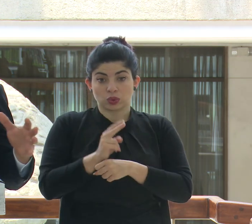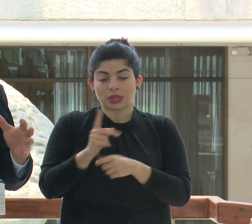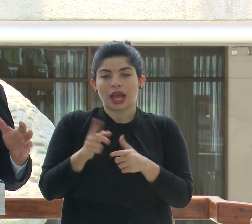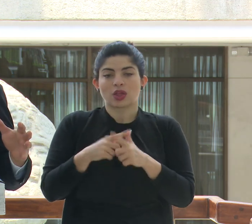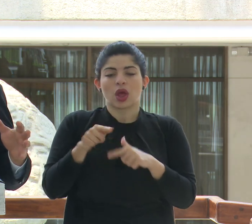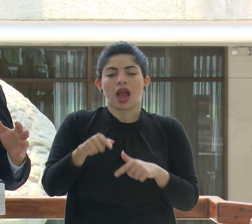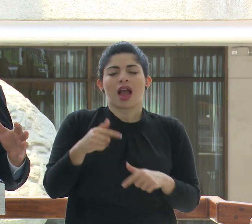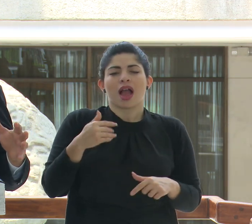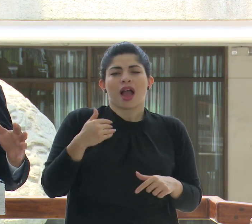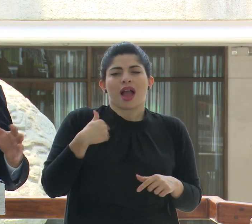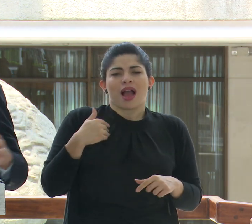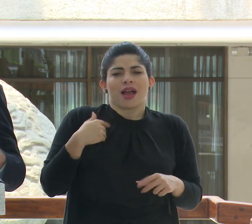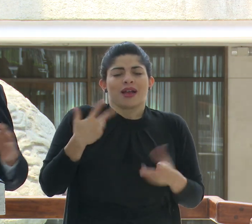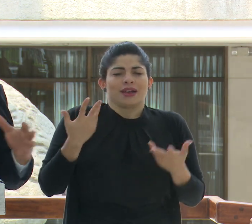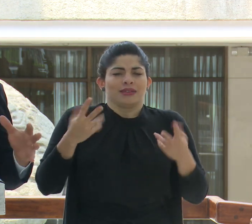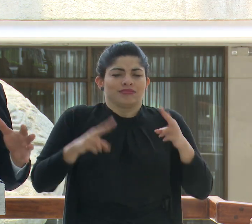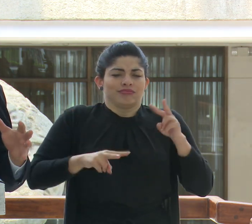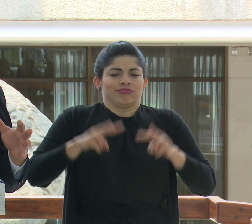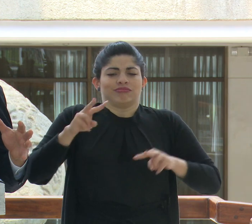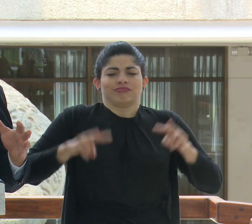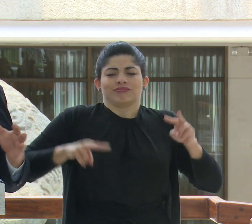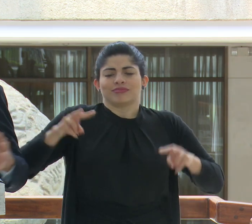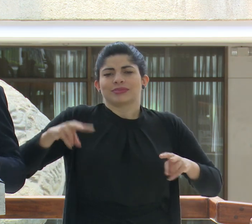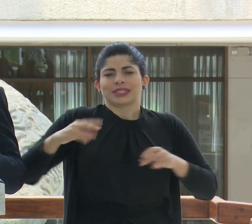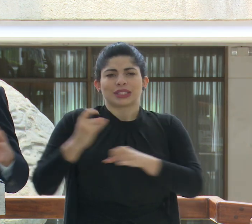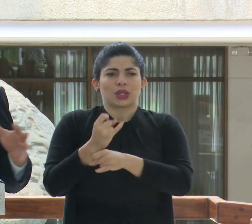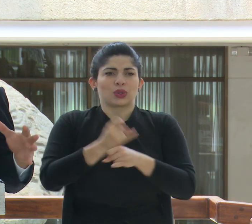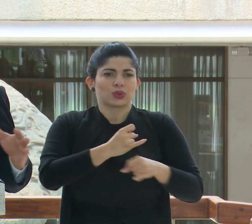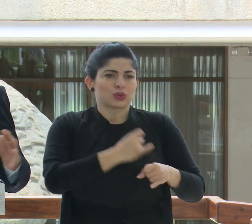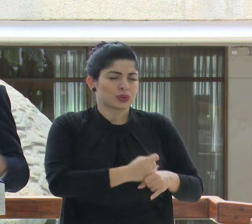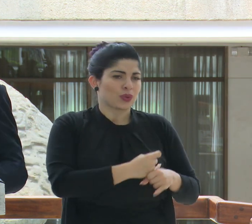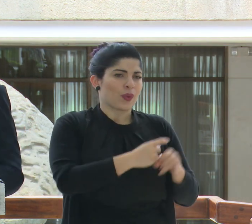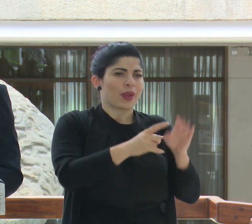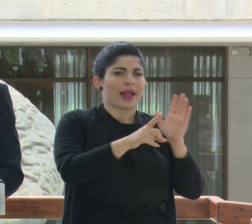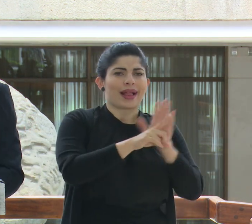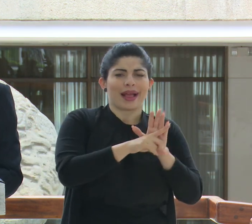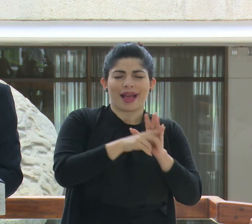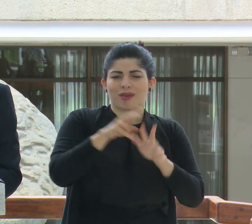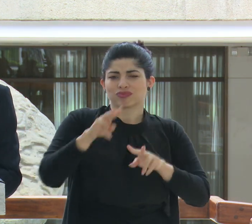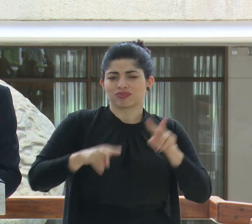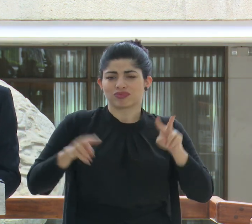una diversidad de instituciones, de marcos jurídicos.